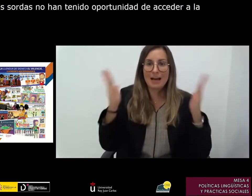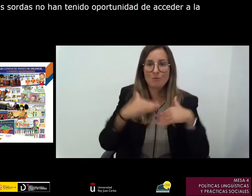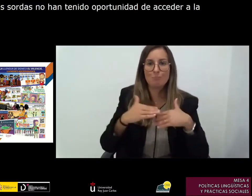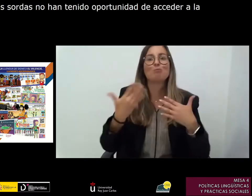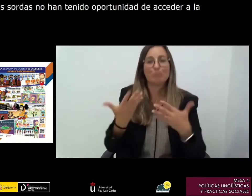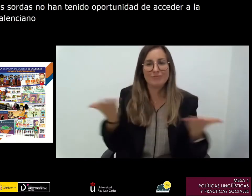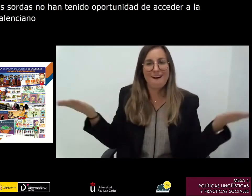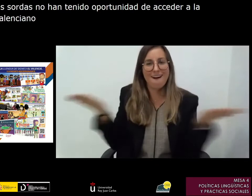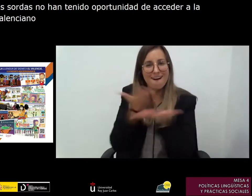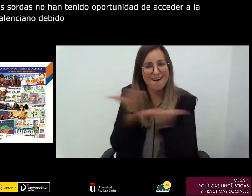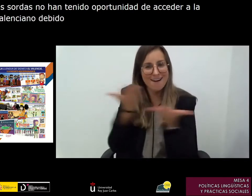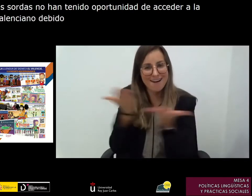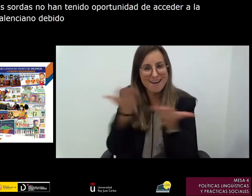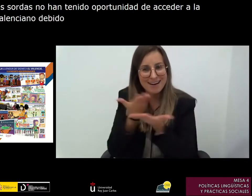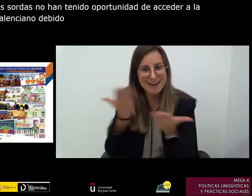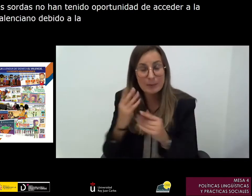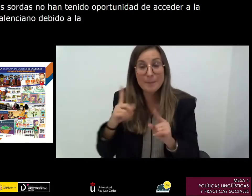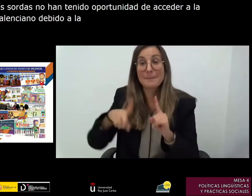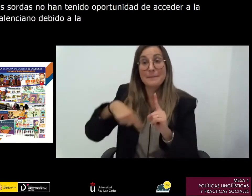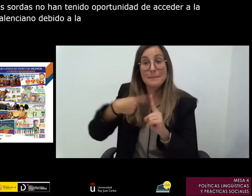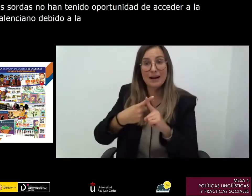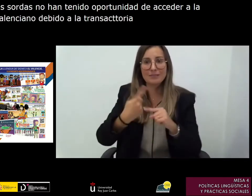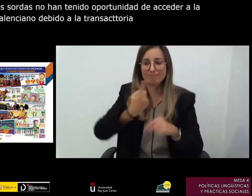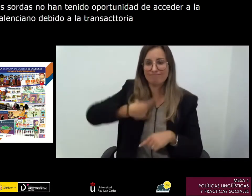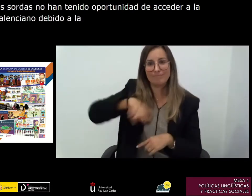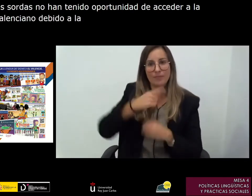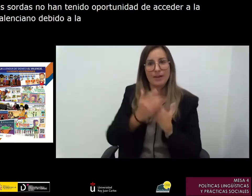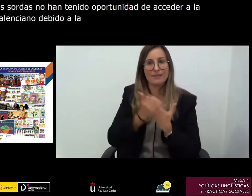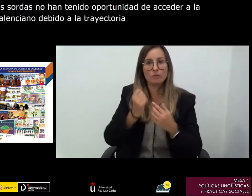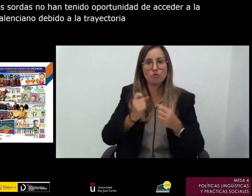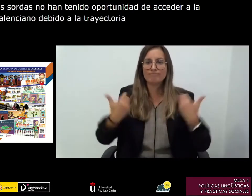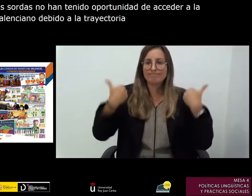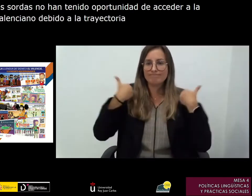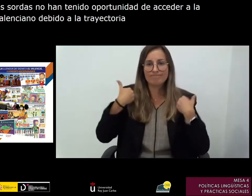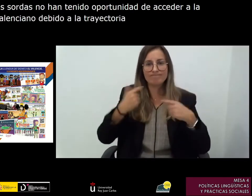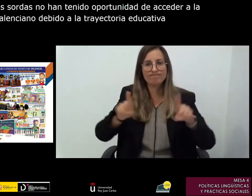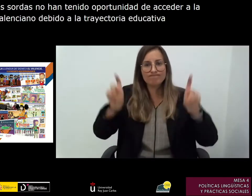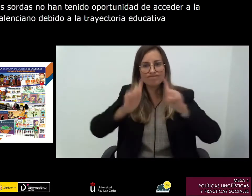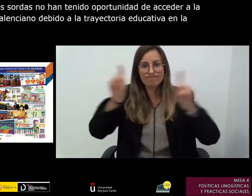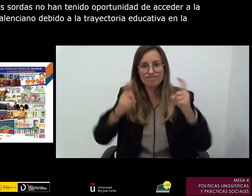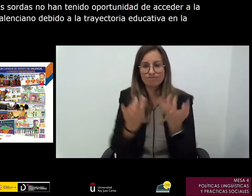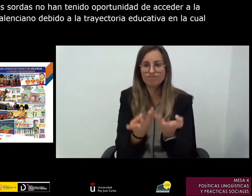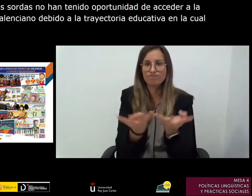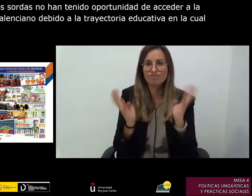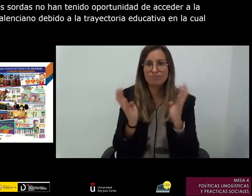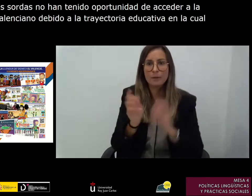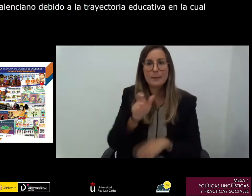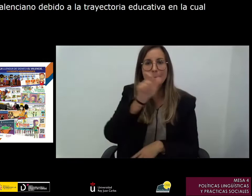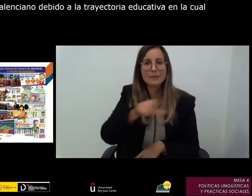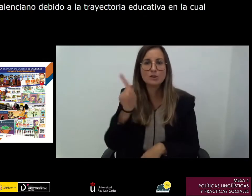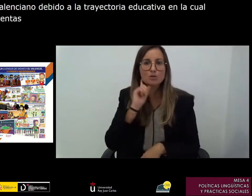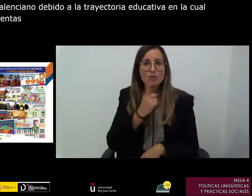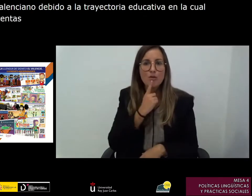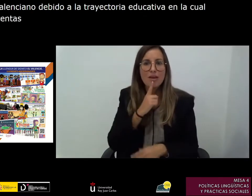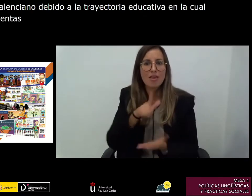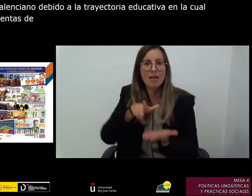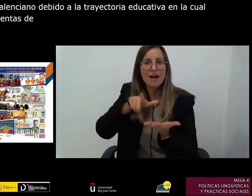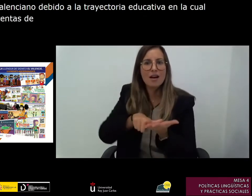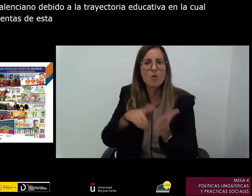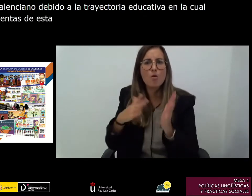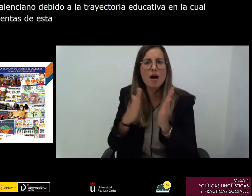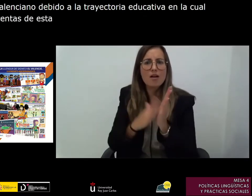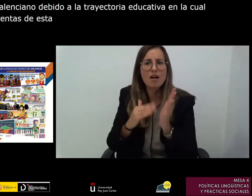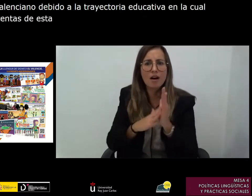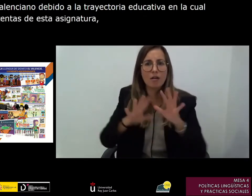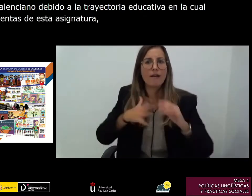trayectoria educativa en la cual estaban exentas de esta asignatura. Por eso, desde FESOR nos hemos encargado